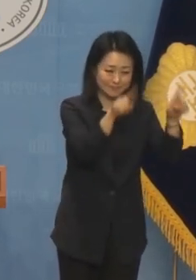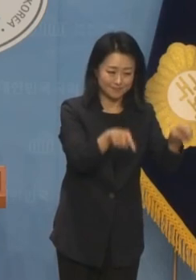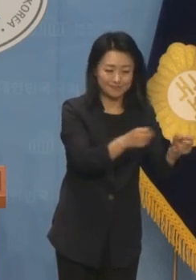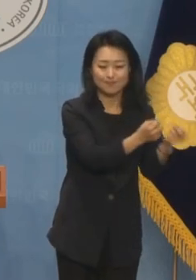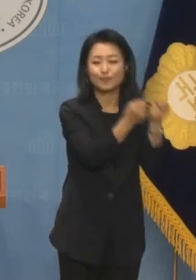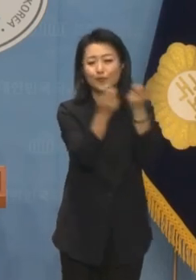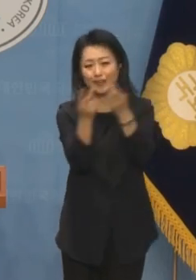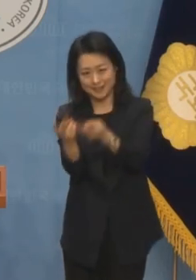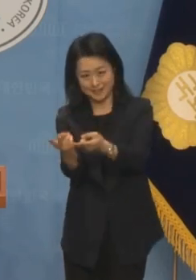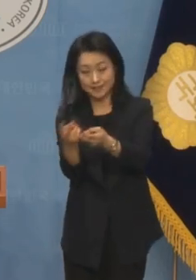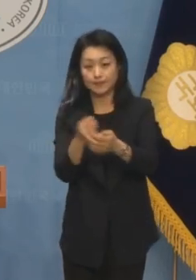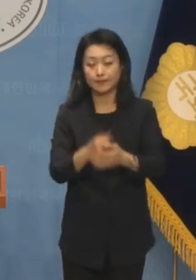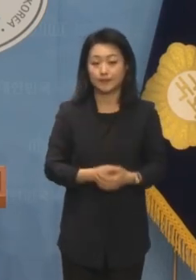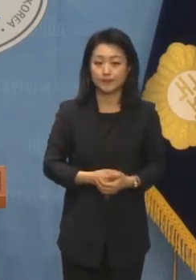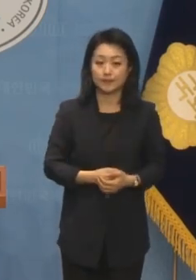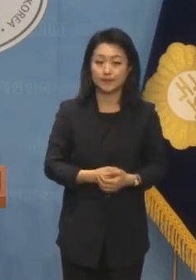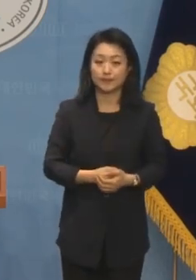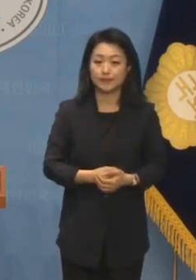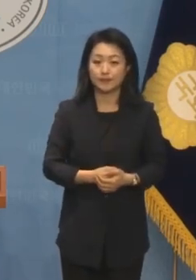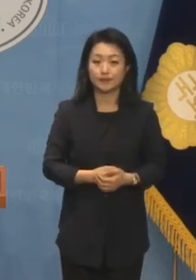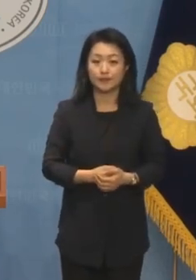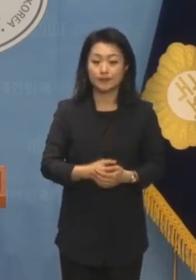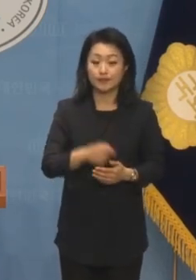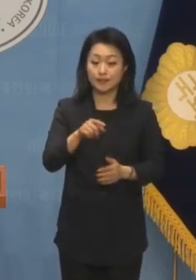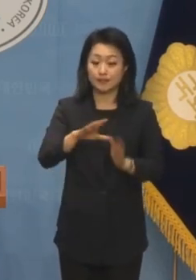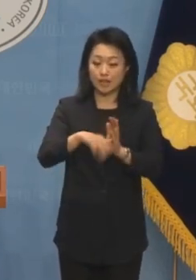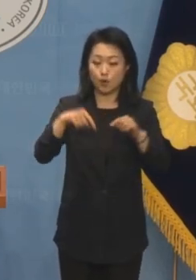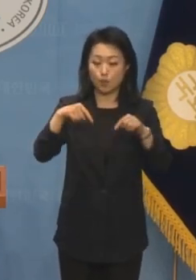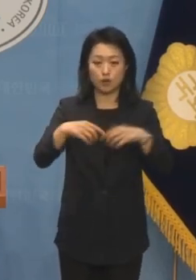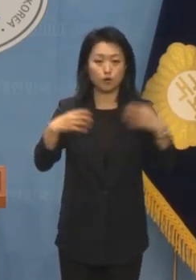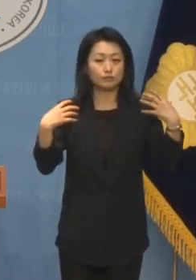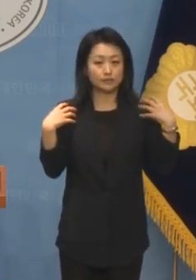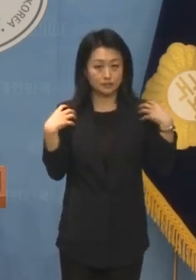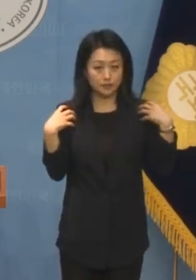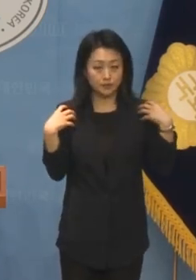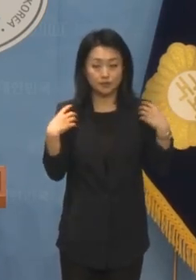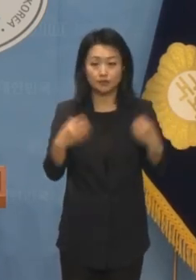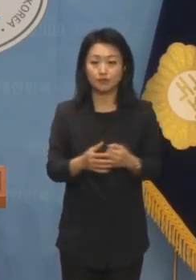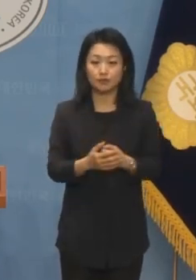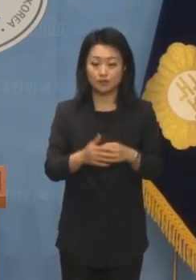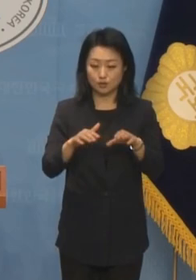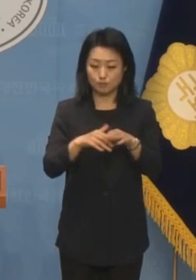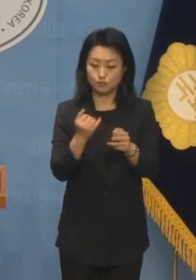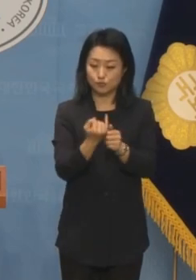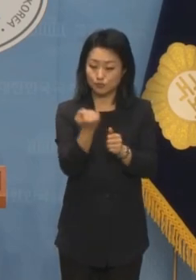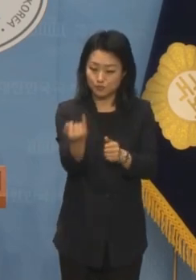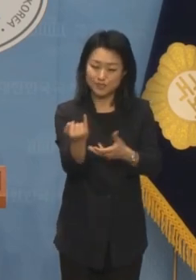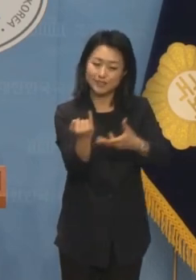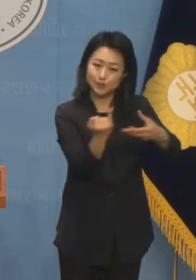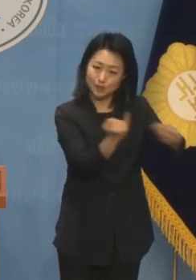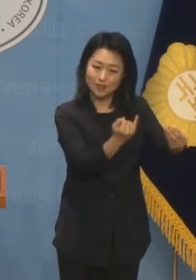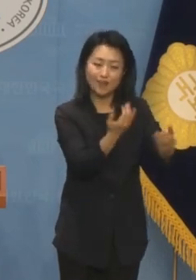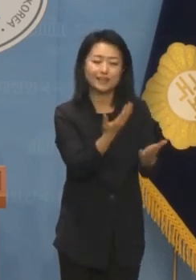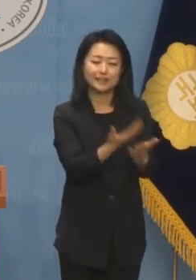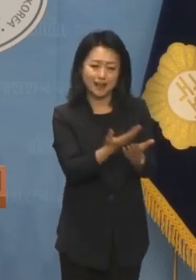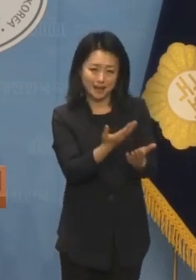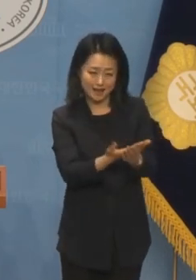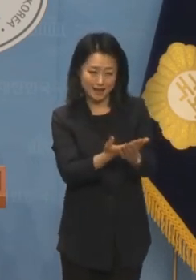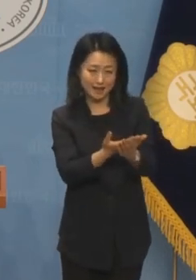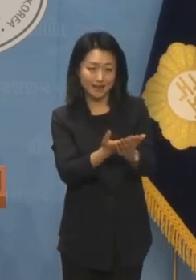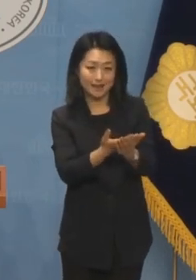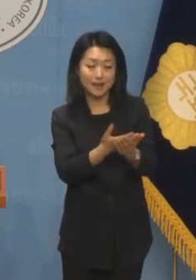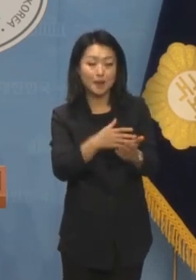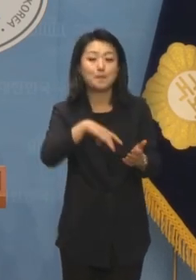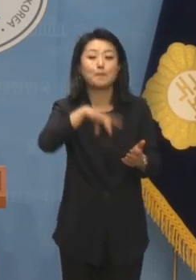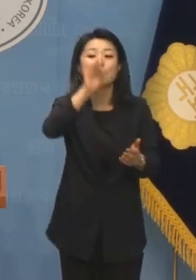진실입니다. 이처럼 당시 우리 외교부가 김 여사도 함께 초청해 달라고 인도